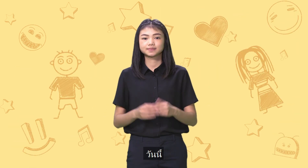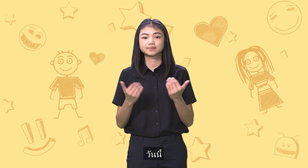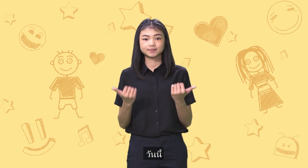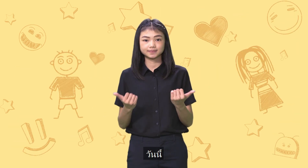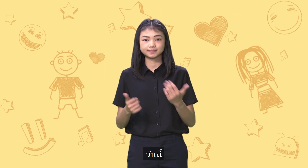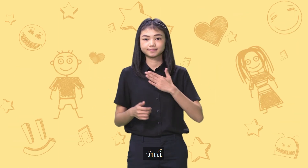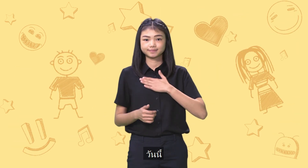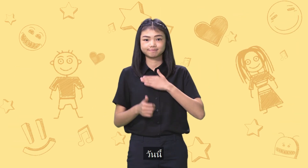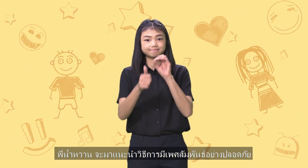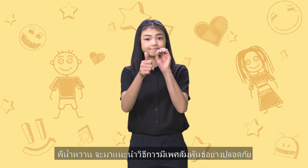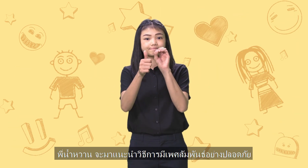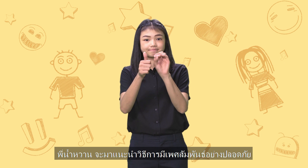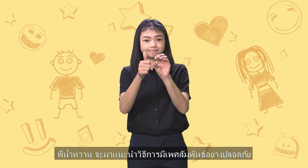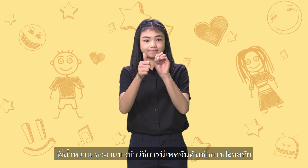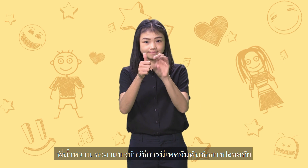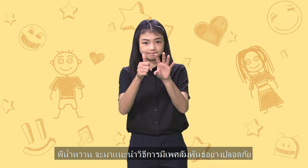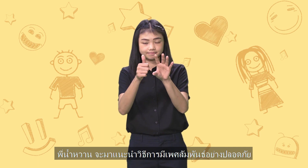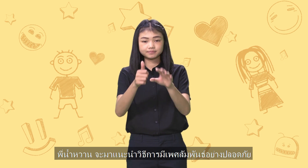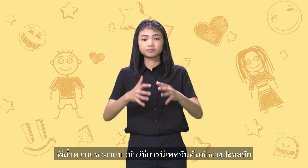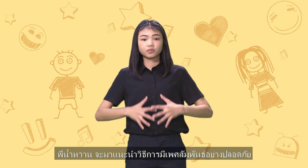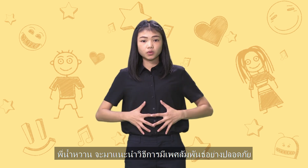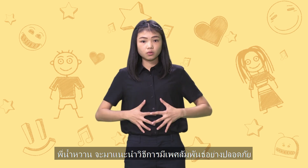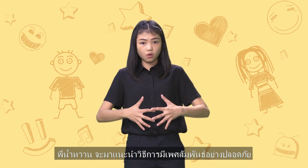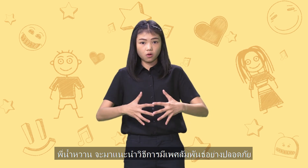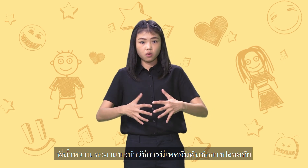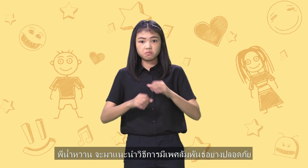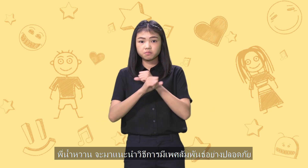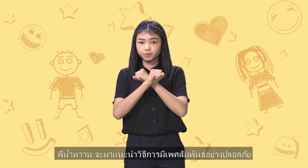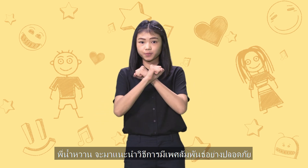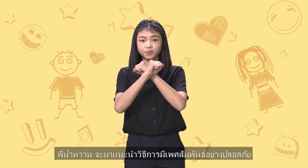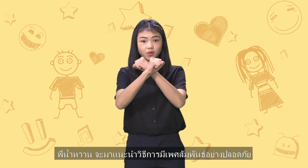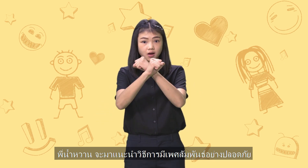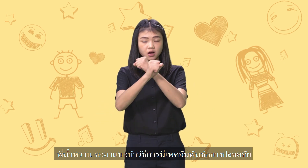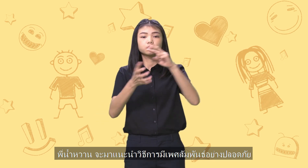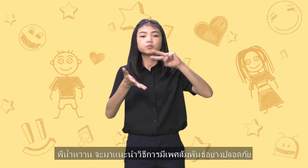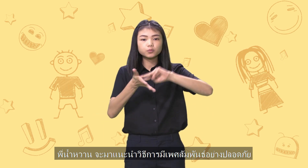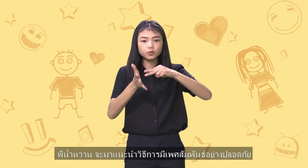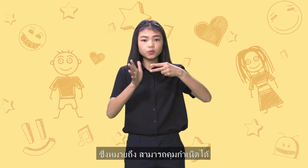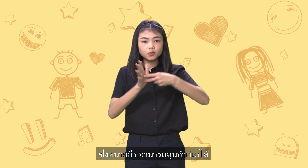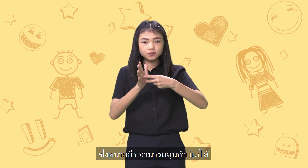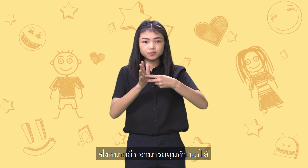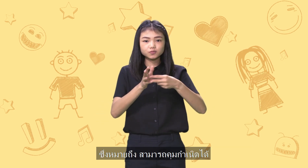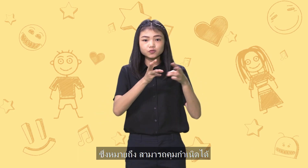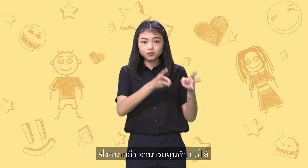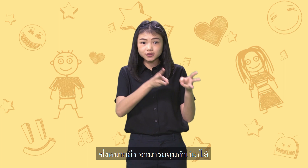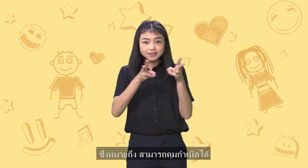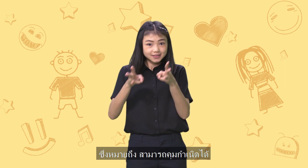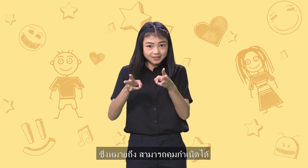วันนี้พี่น้ำหวานจะมาแนะนำวิธีการมีเพศสัมพันธ์อย่างปลอดภัยซึ่งหมายถึงสามารถคุมกำเนิ